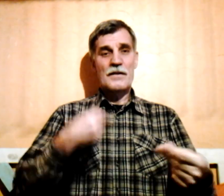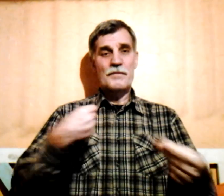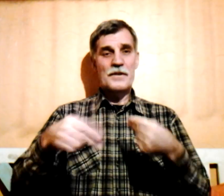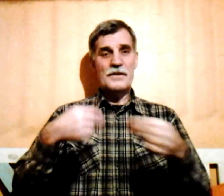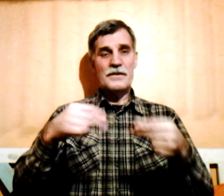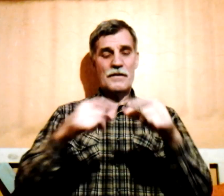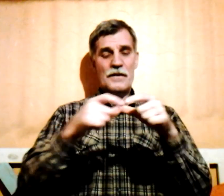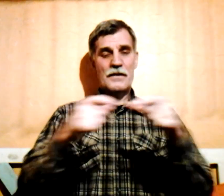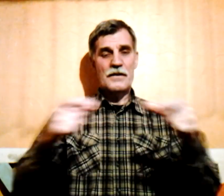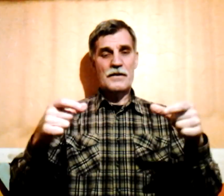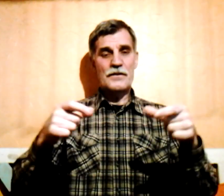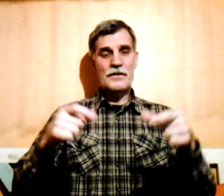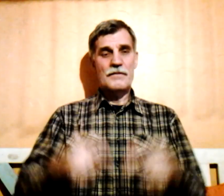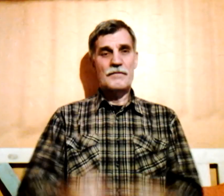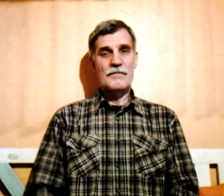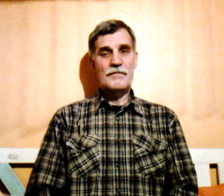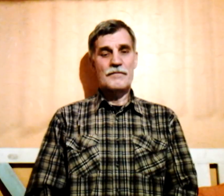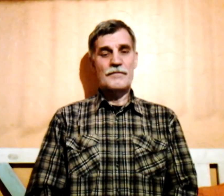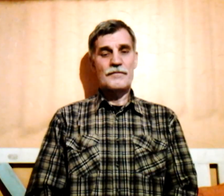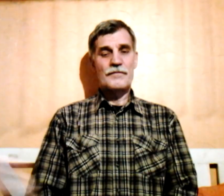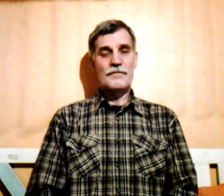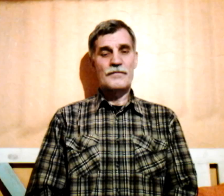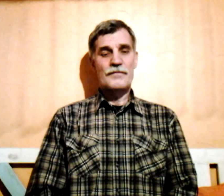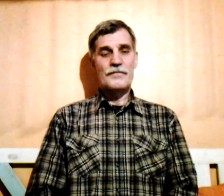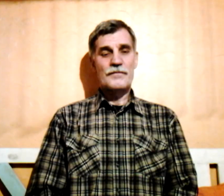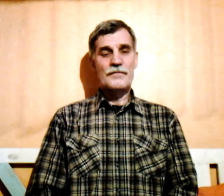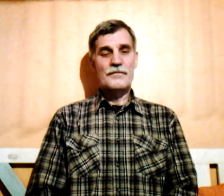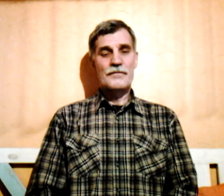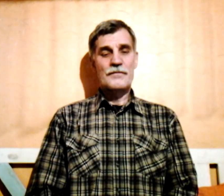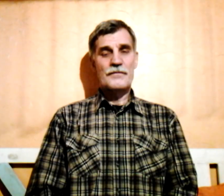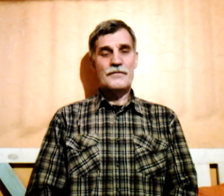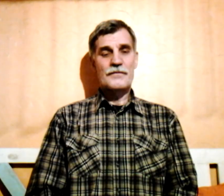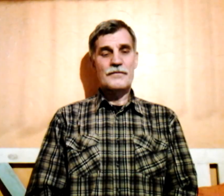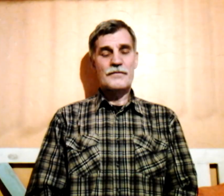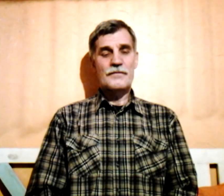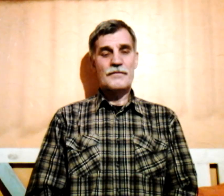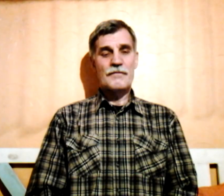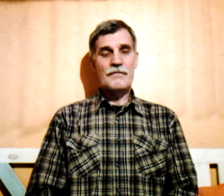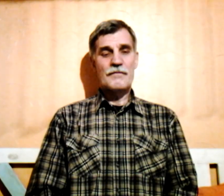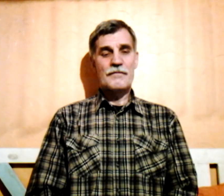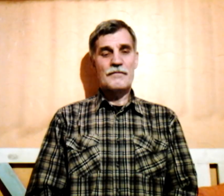Store. Stores. Магазины.